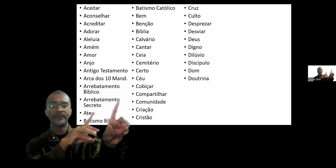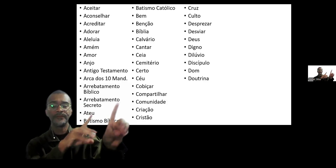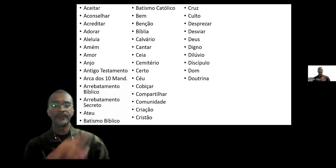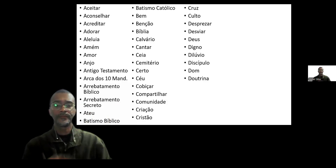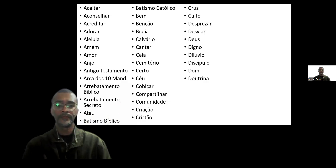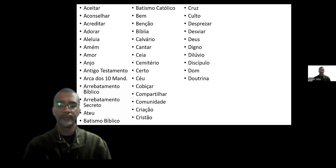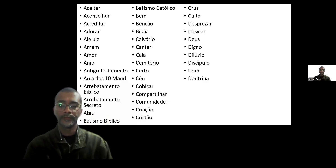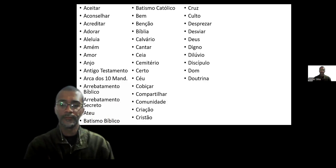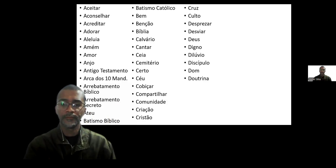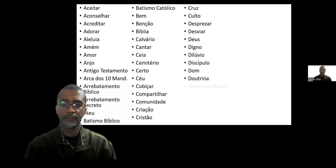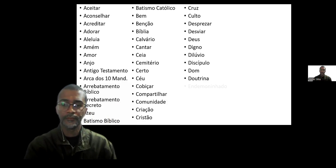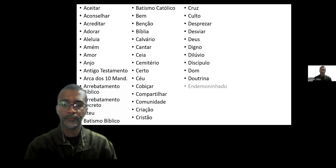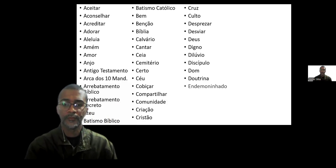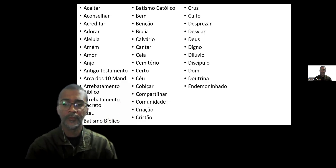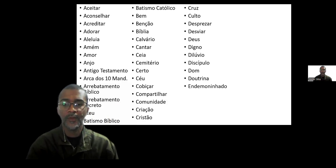Doutrina.